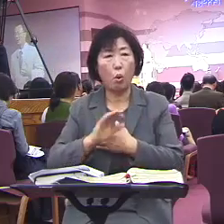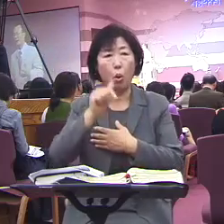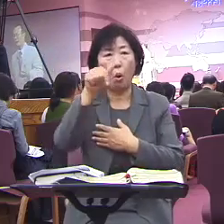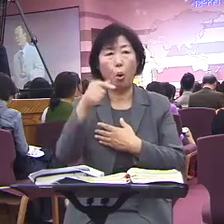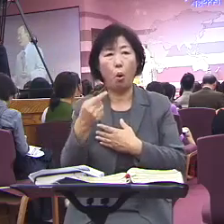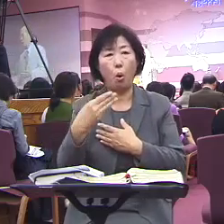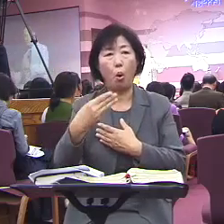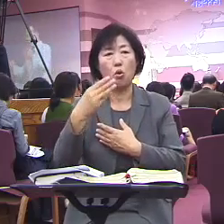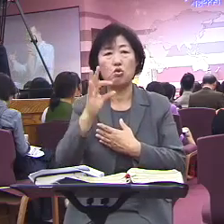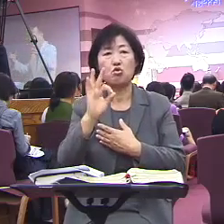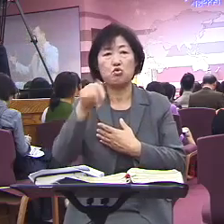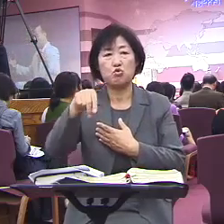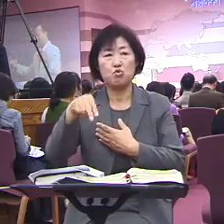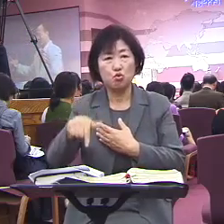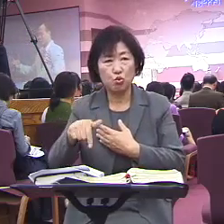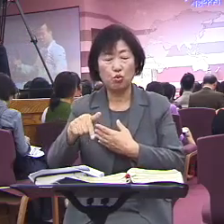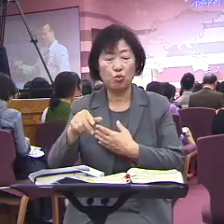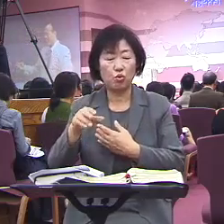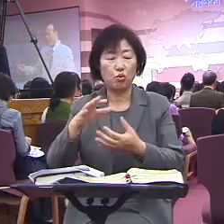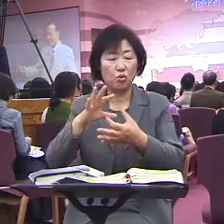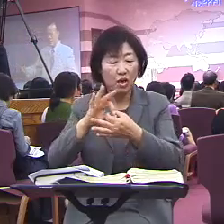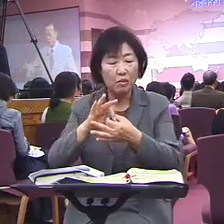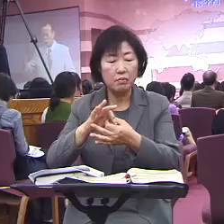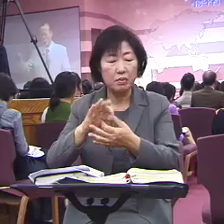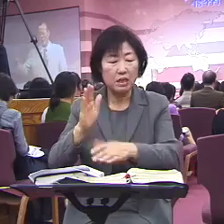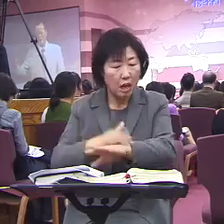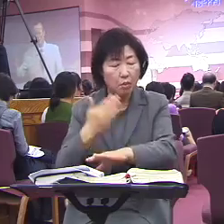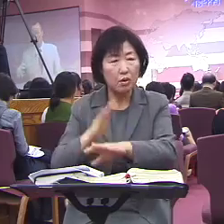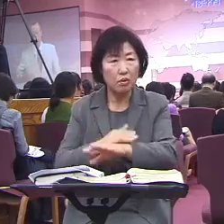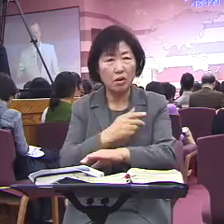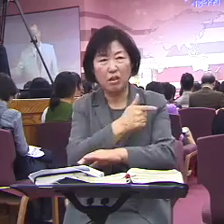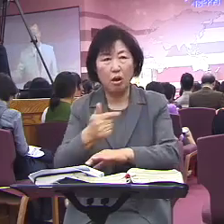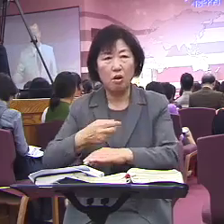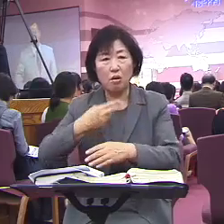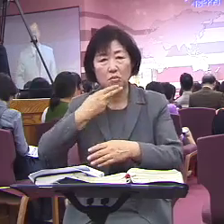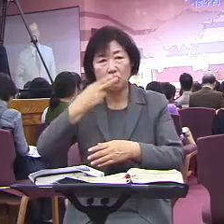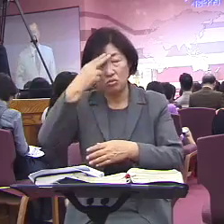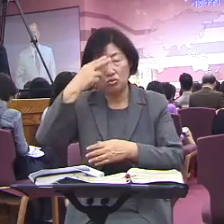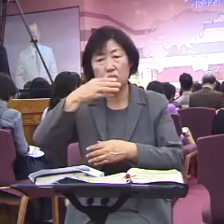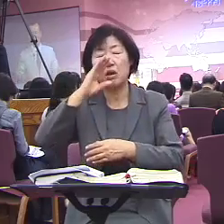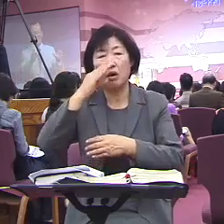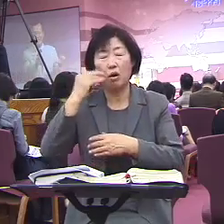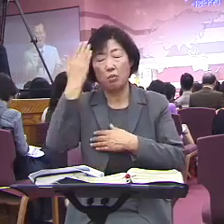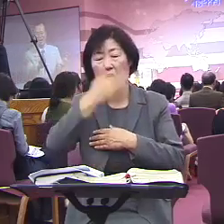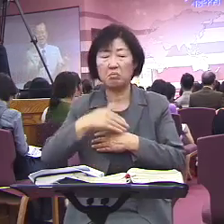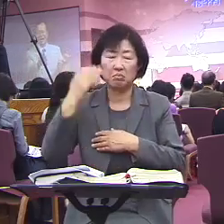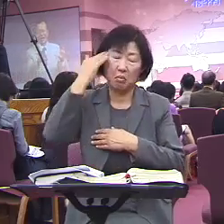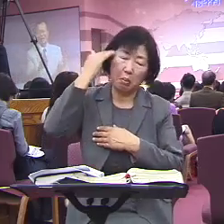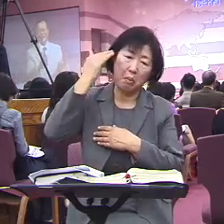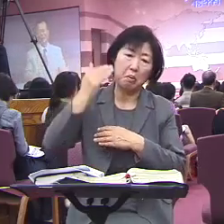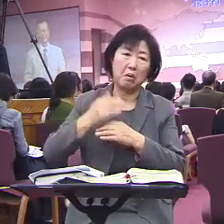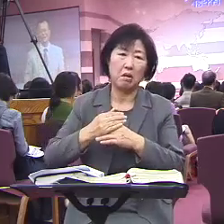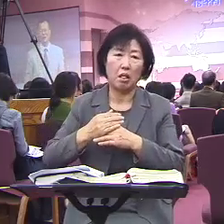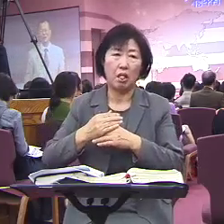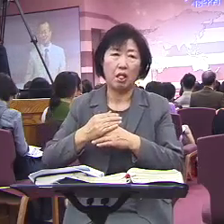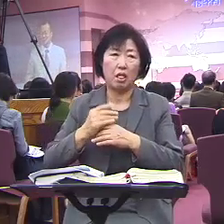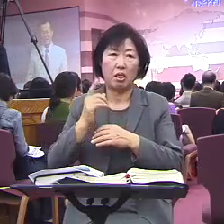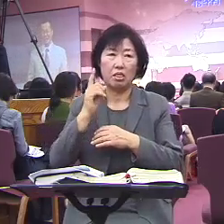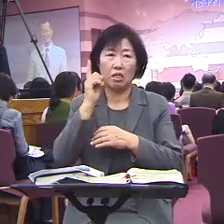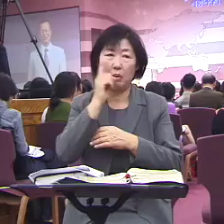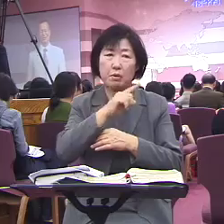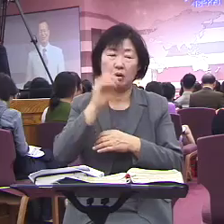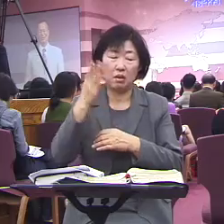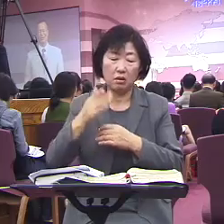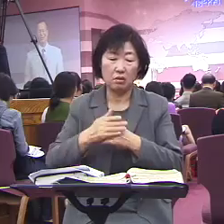골육의 형제가 뭐 잘못되는 것, 그냥 너무나 많이 술을 마시면서 몸을 해치는 것을 봤을 때 그냥 가만 놔두는 것이